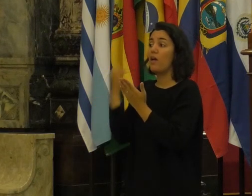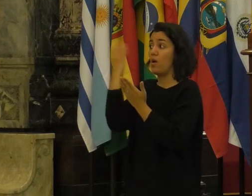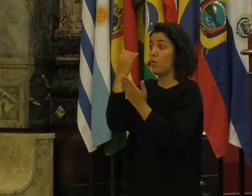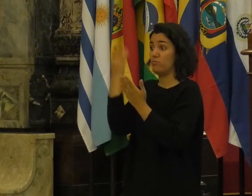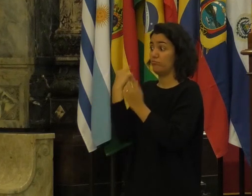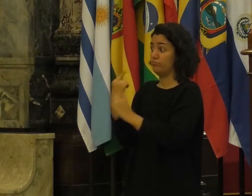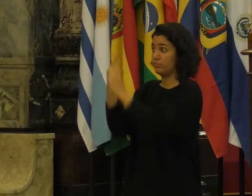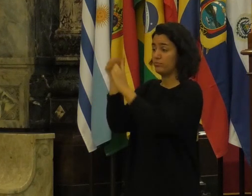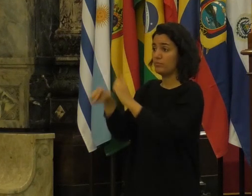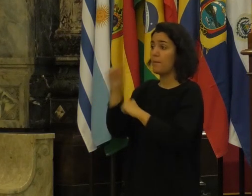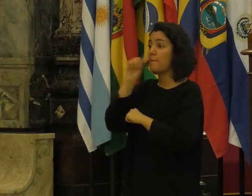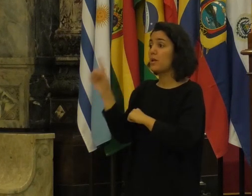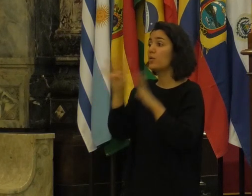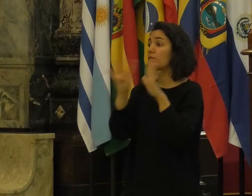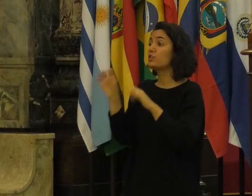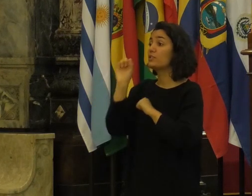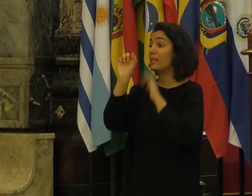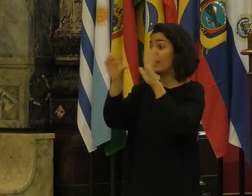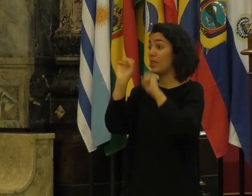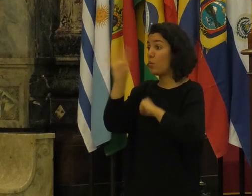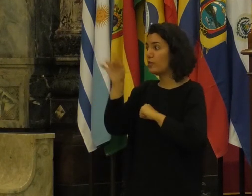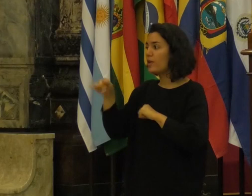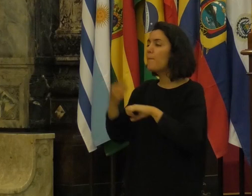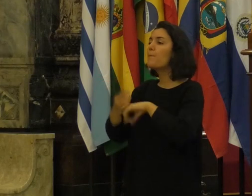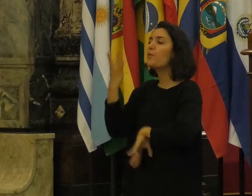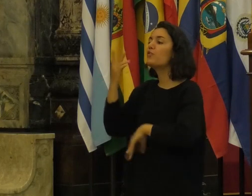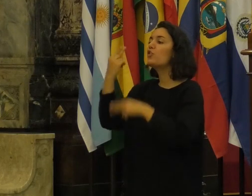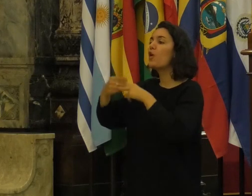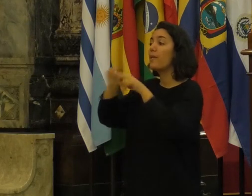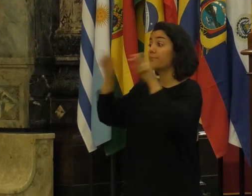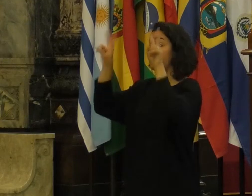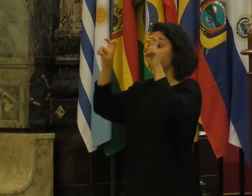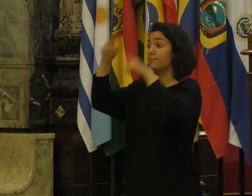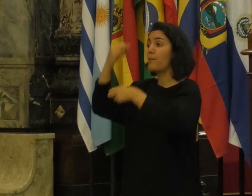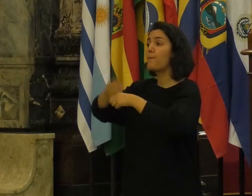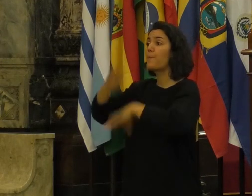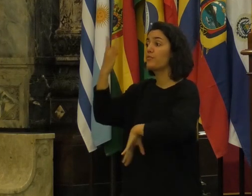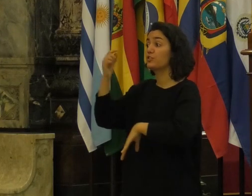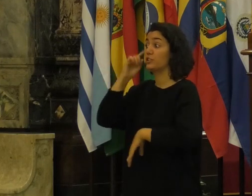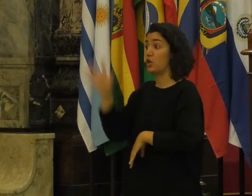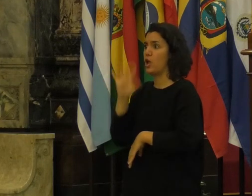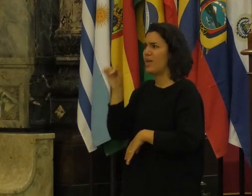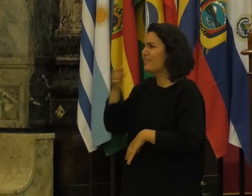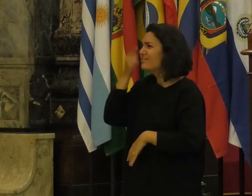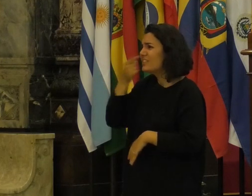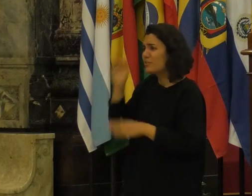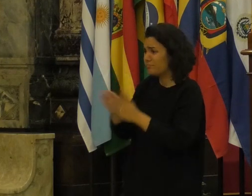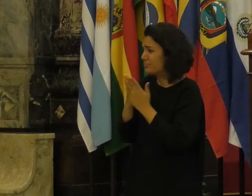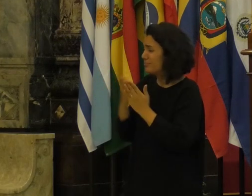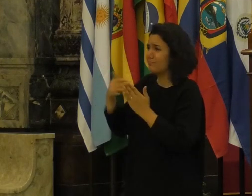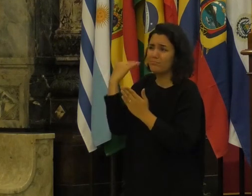encuentro de 1974, que se llama La profesión de psicólogo, es un libro de los más interesantes que se ha producido en América